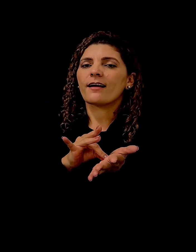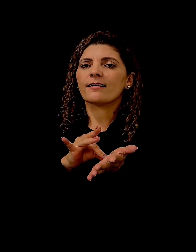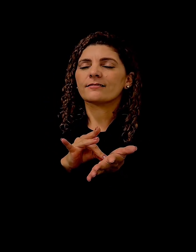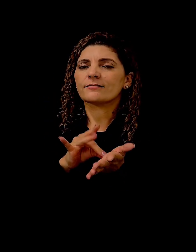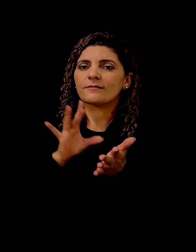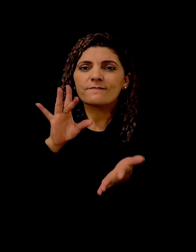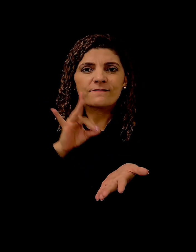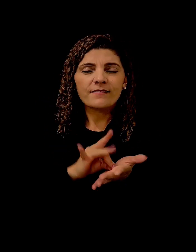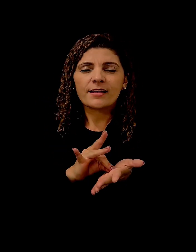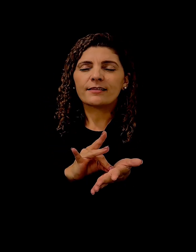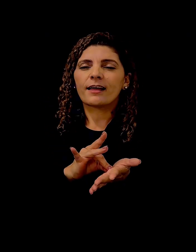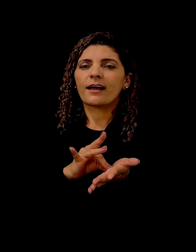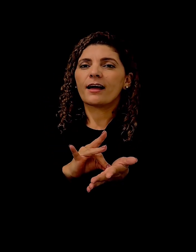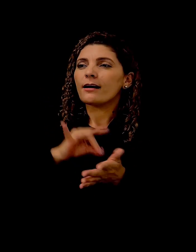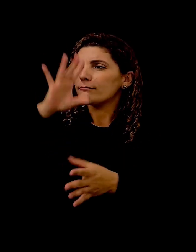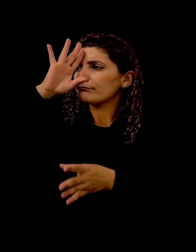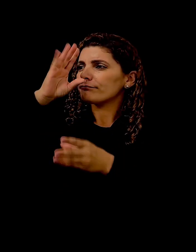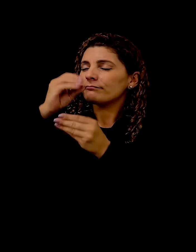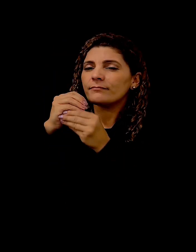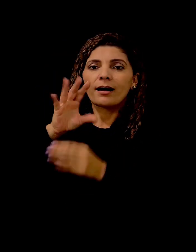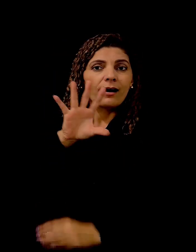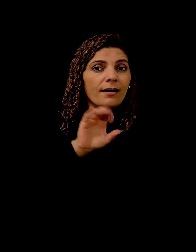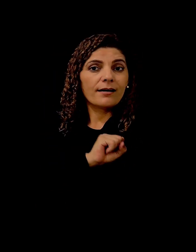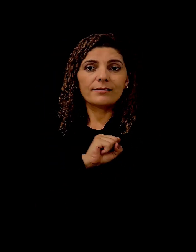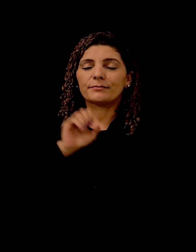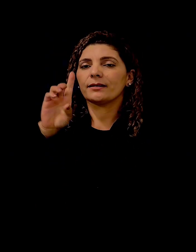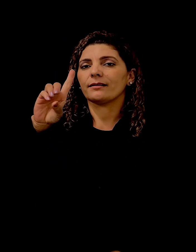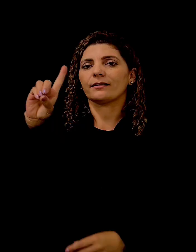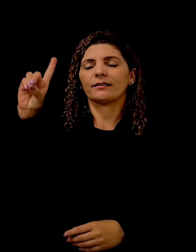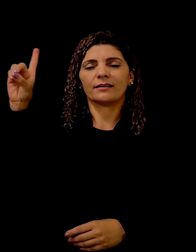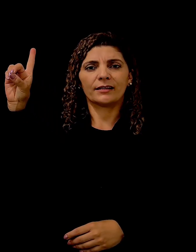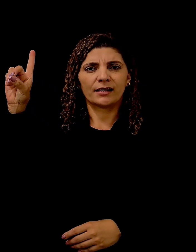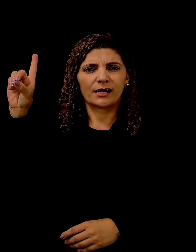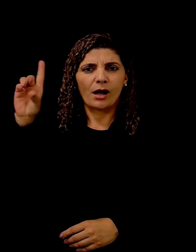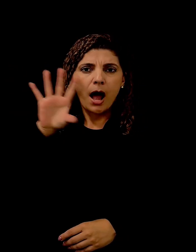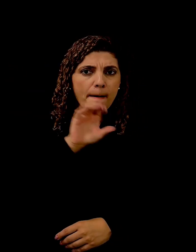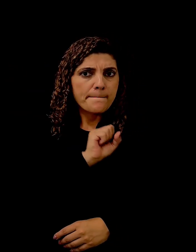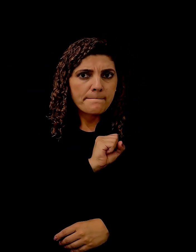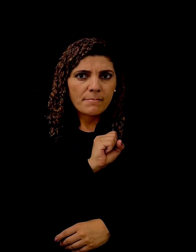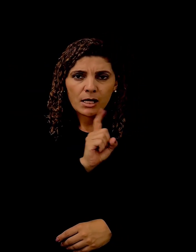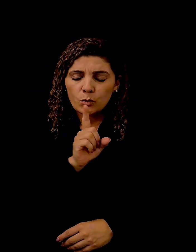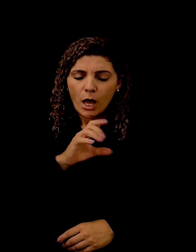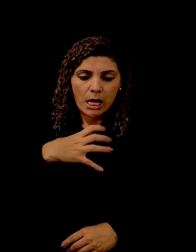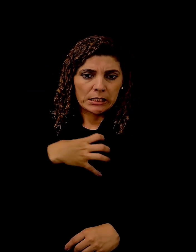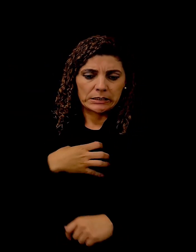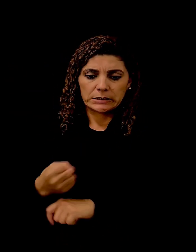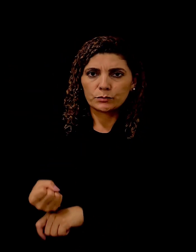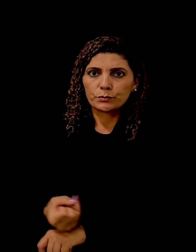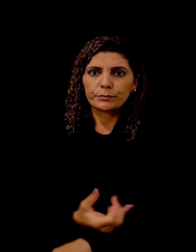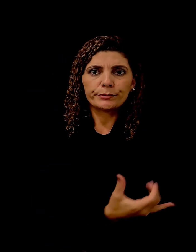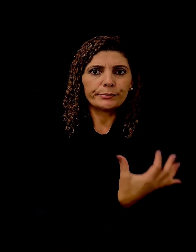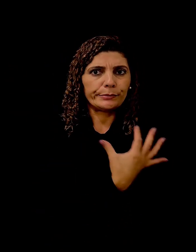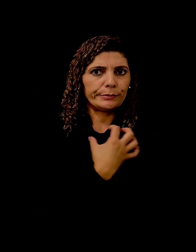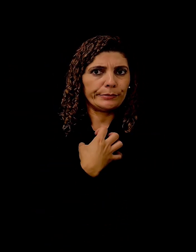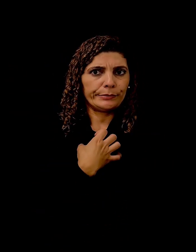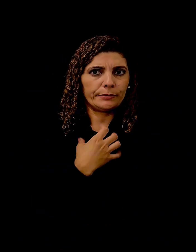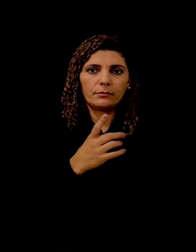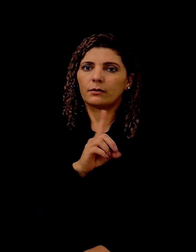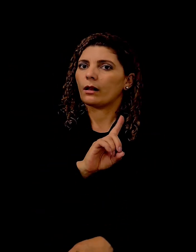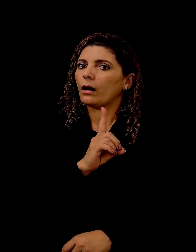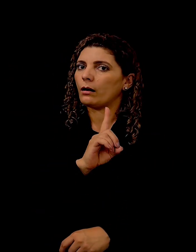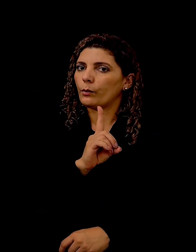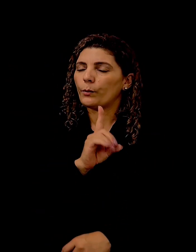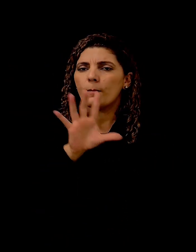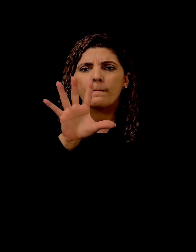todo o seu entendimento, e amar não é sentir emoção. Não,